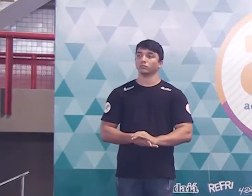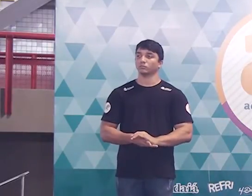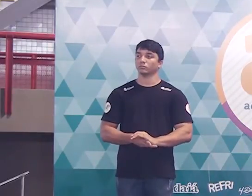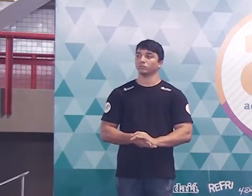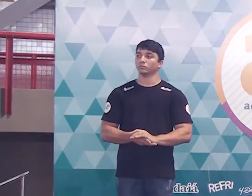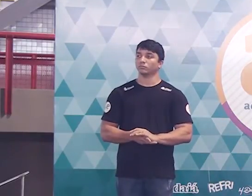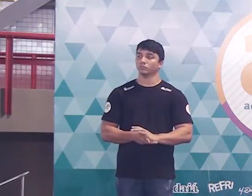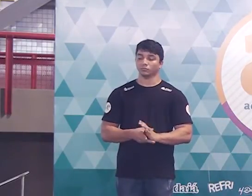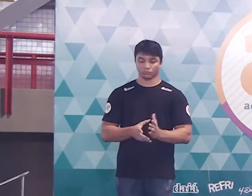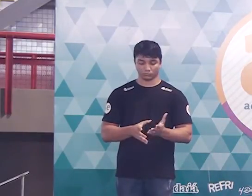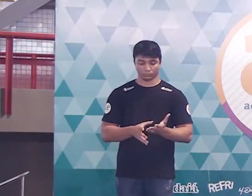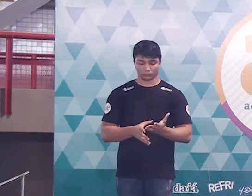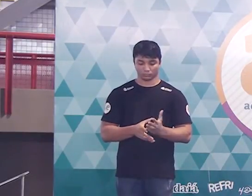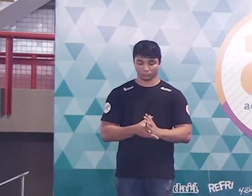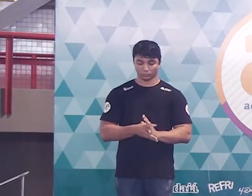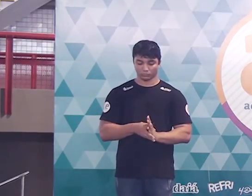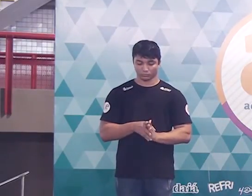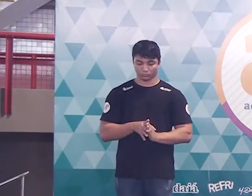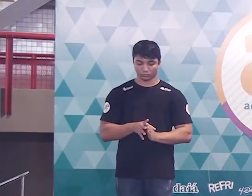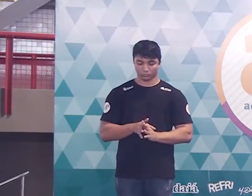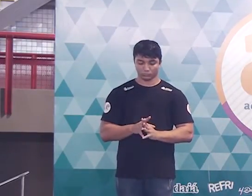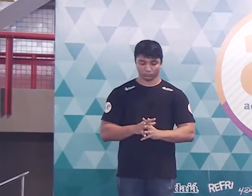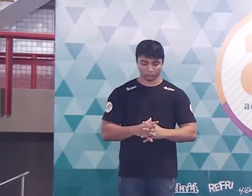Continua sem passar, viu?